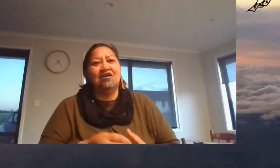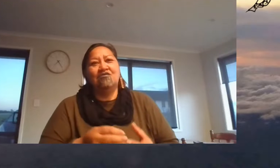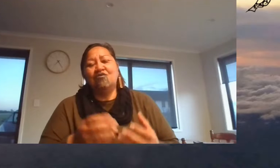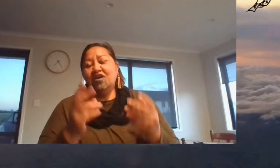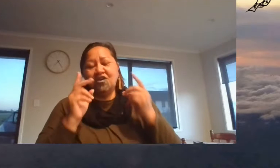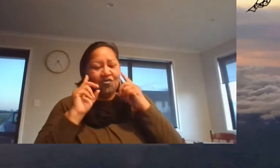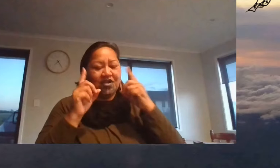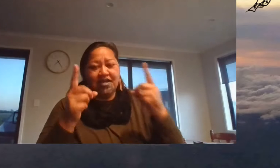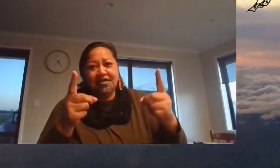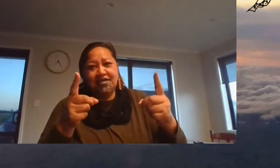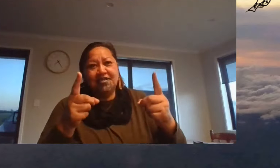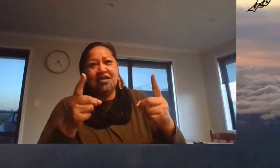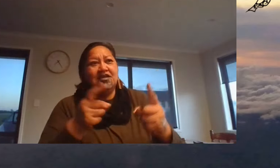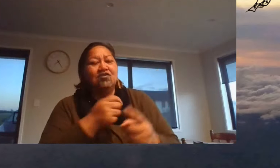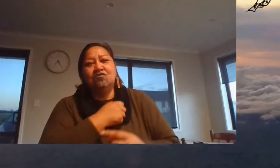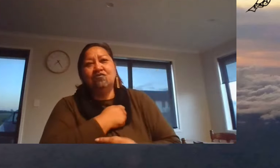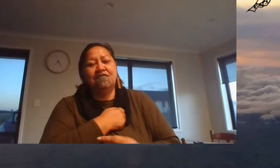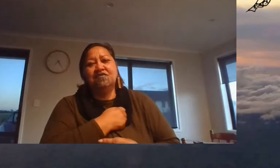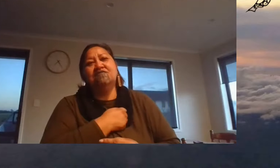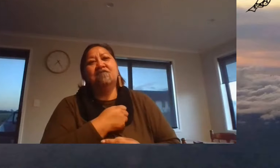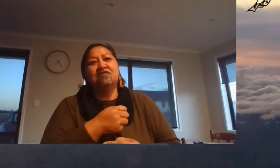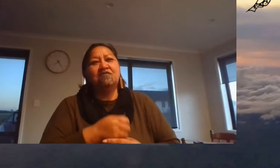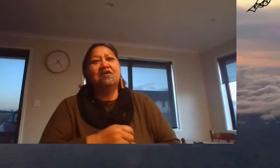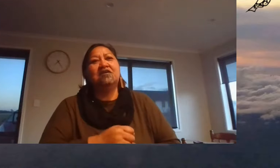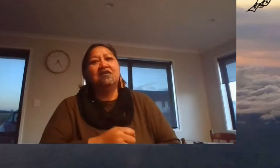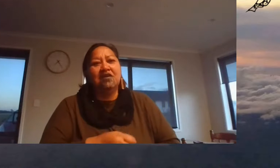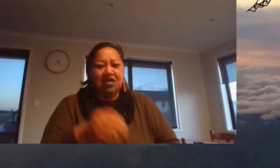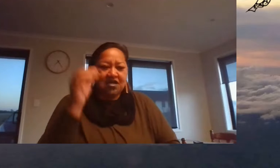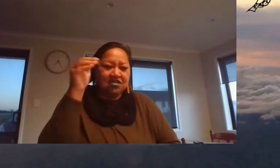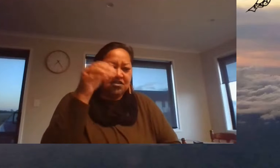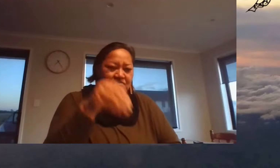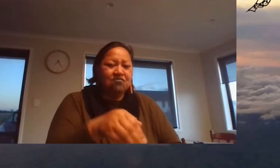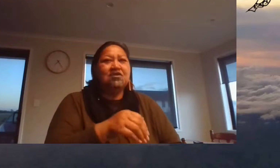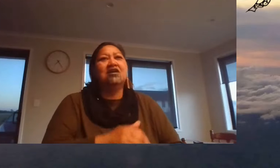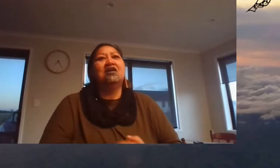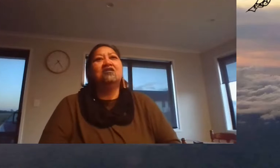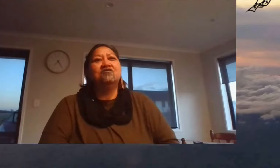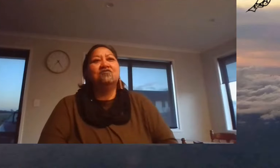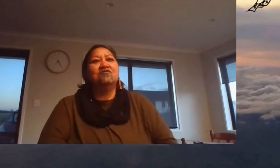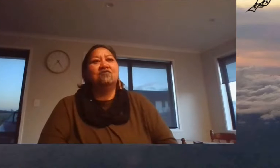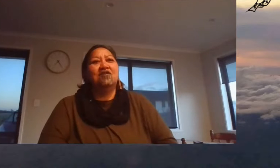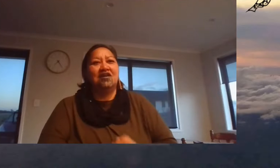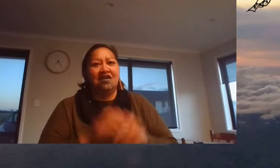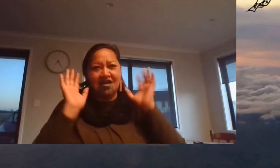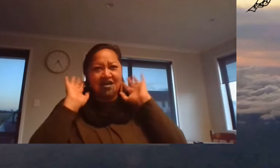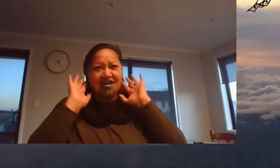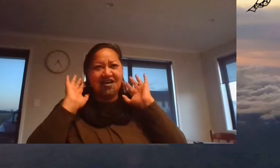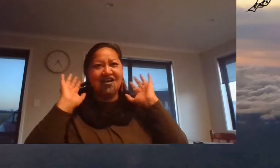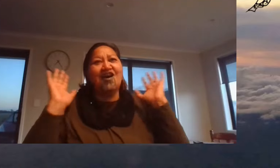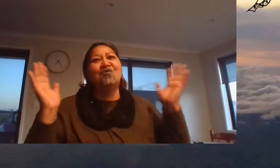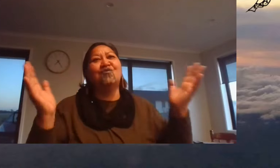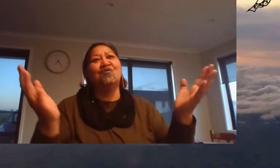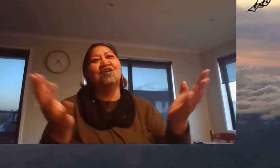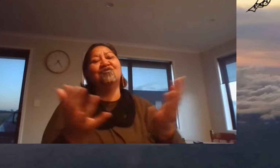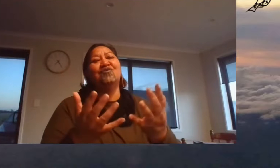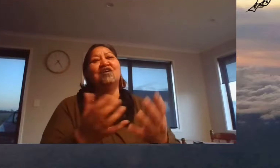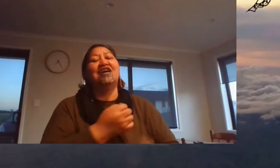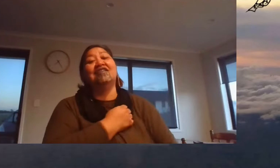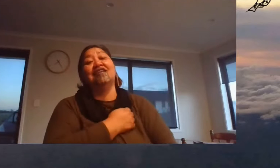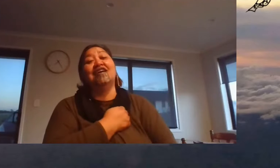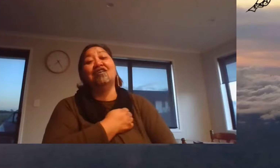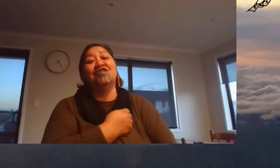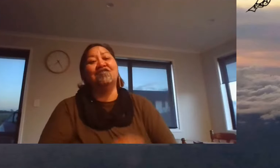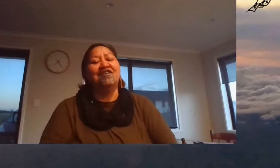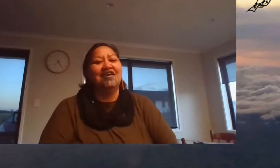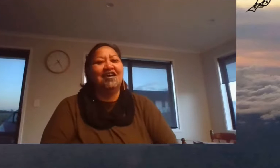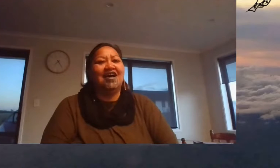katoa, ahakoa e kore e kite ai tōku whatumanoa ai te rukutanga atu, rā ka rongo katoa